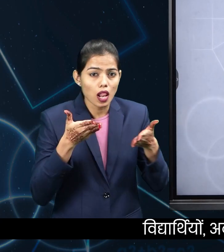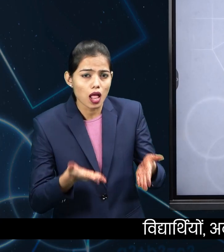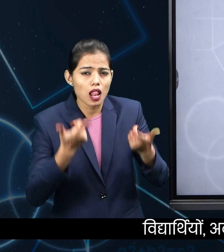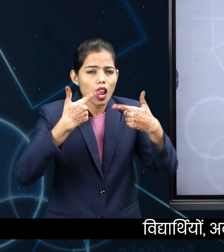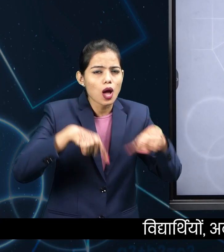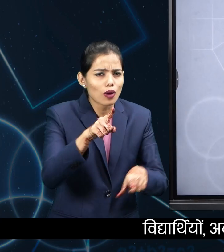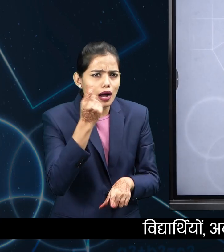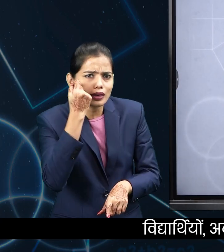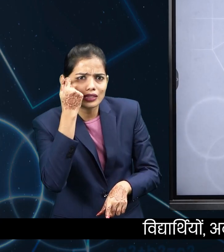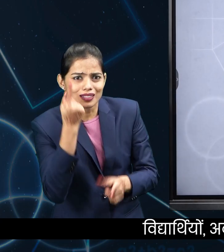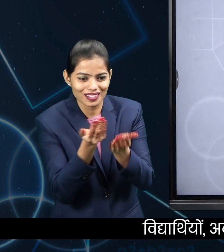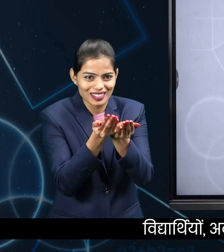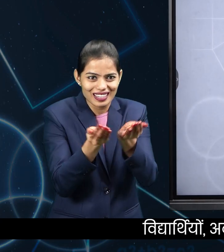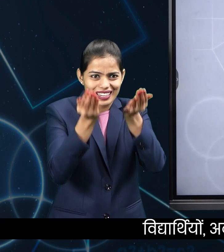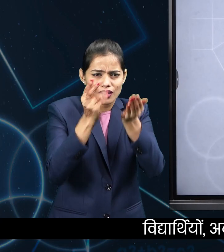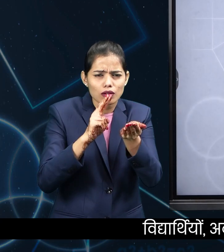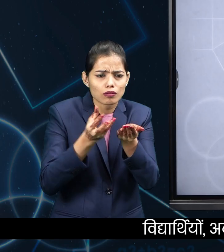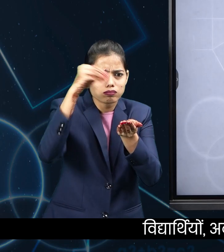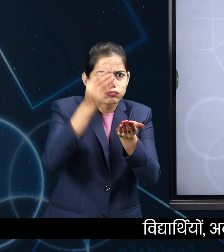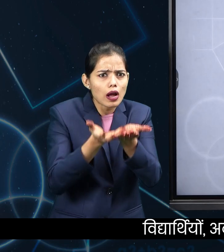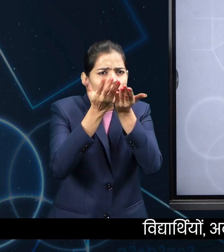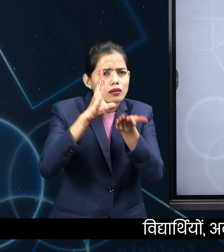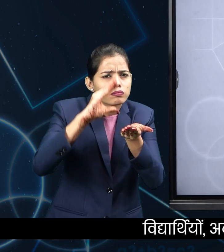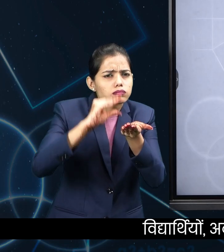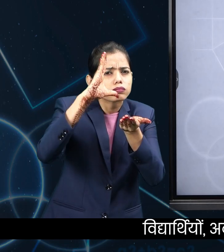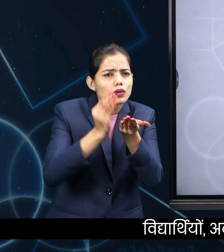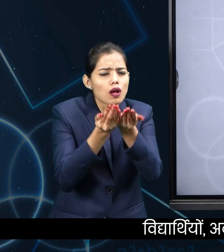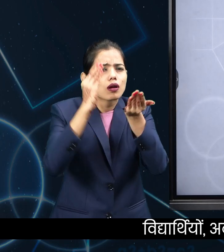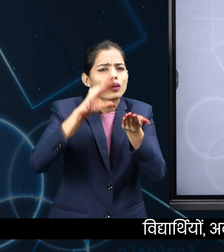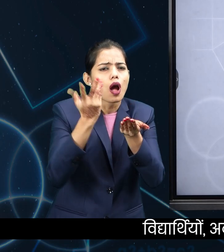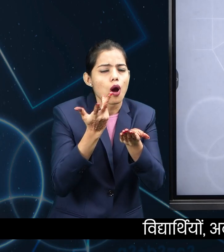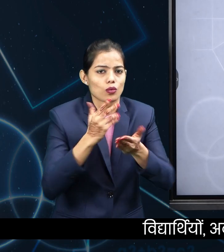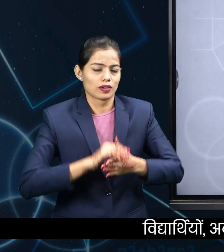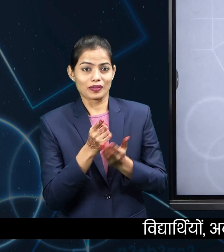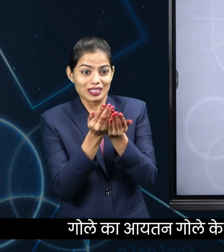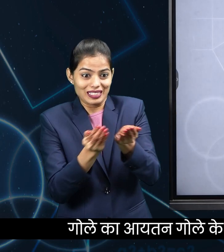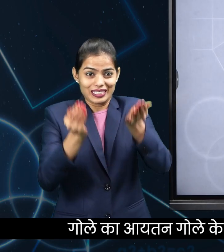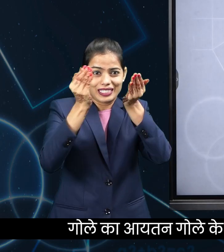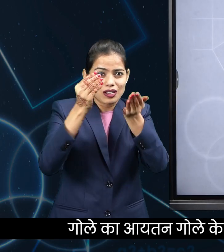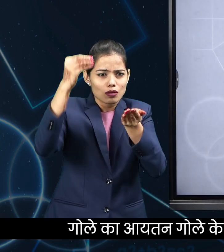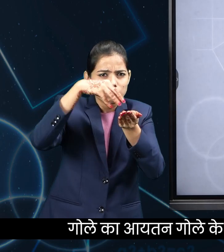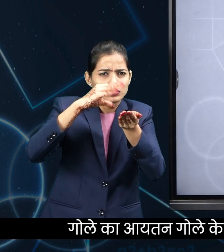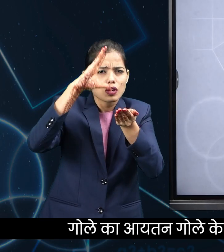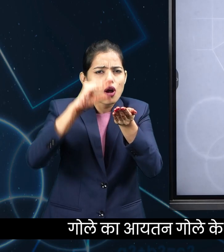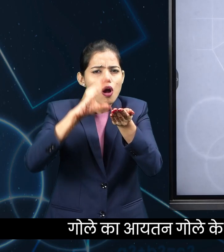विद्यार्थियों, अब हम गोले के आयतन को समझते हैं। गोले का आयतन गोले